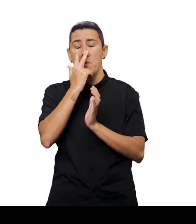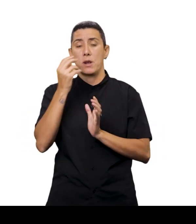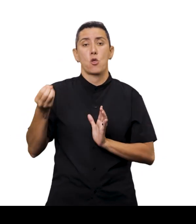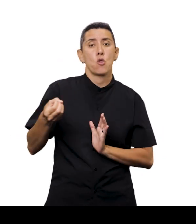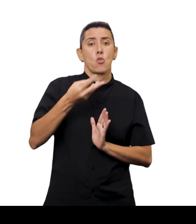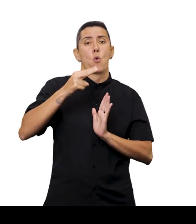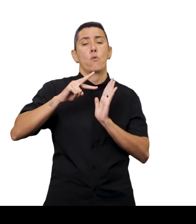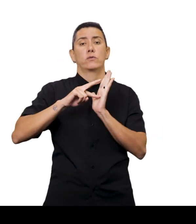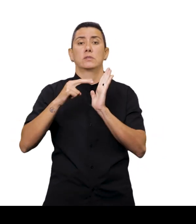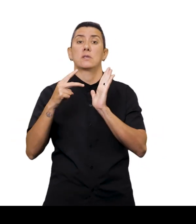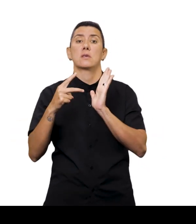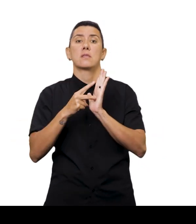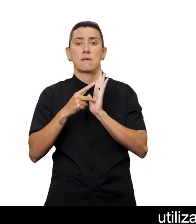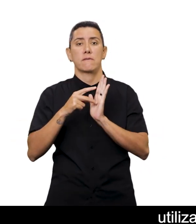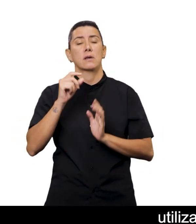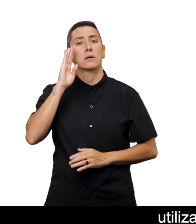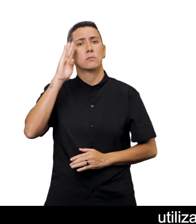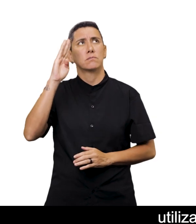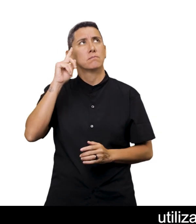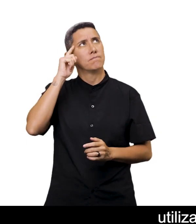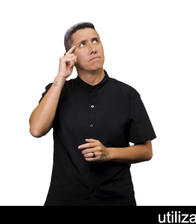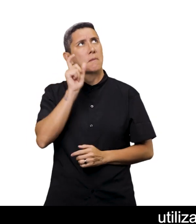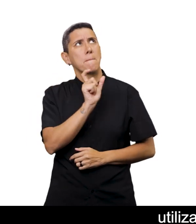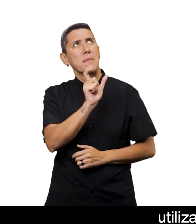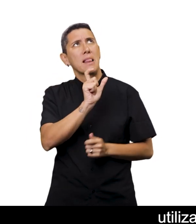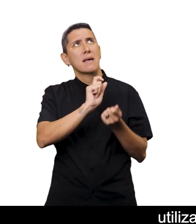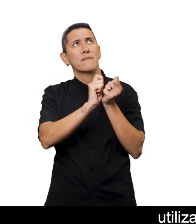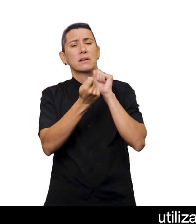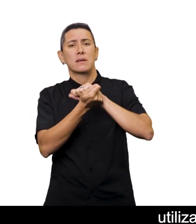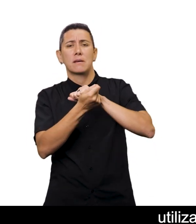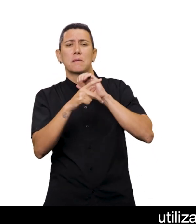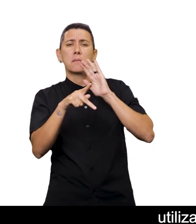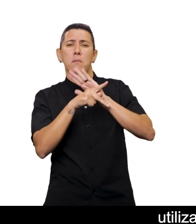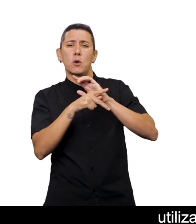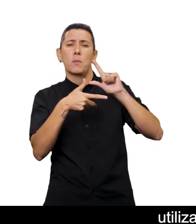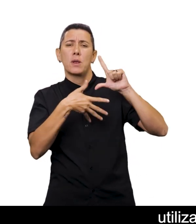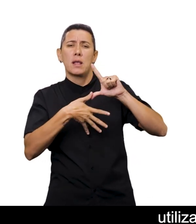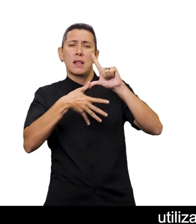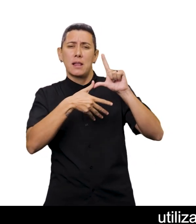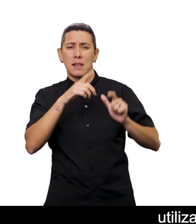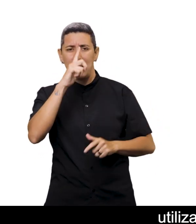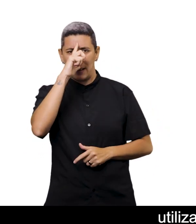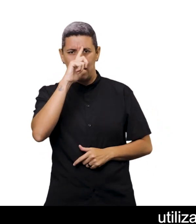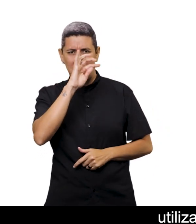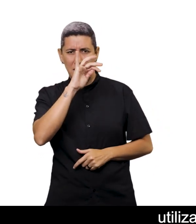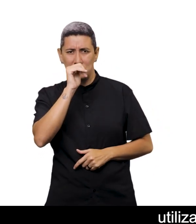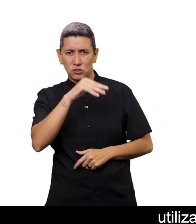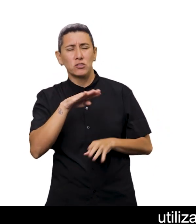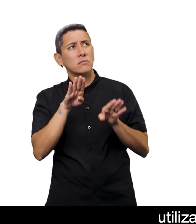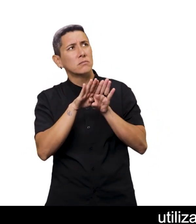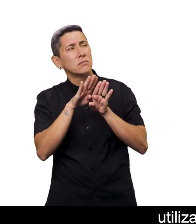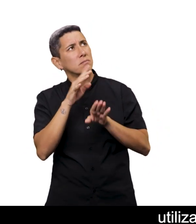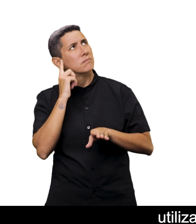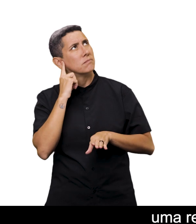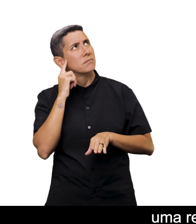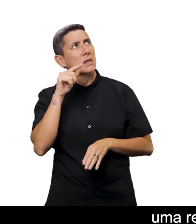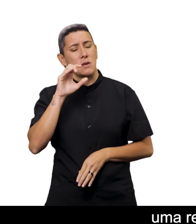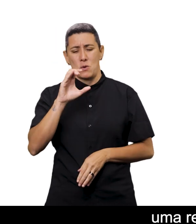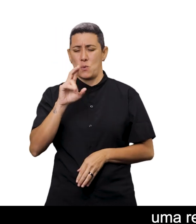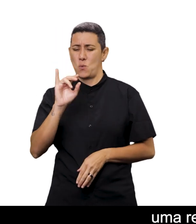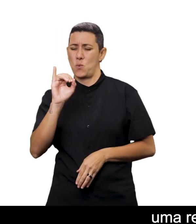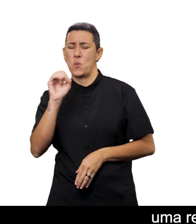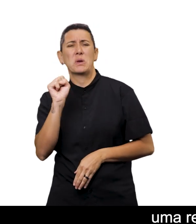grupo ressignificou o termo utilizando a adaptação latina queer e a variação quiz,